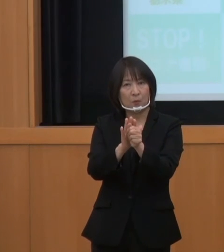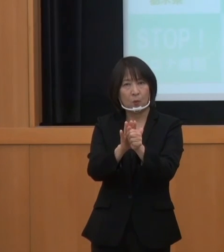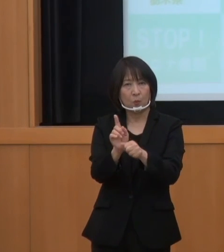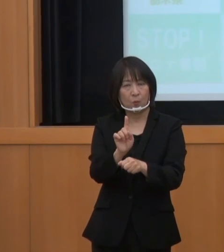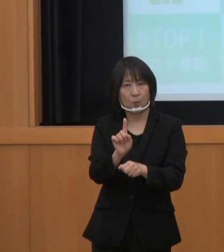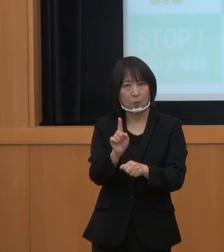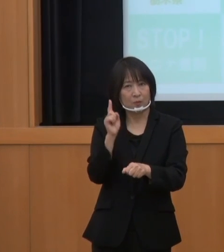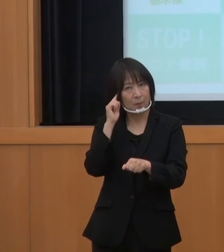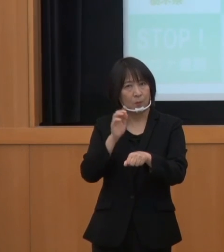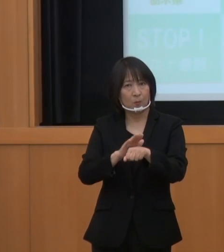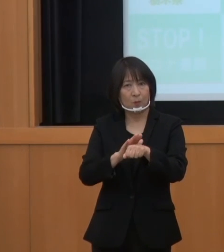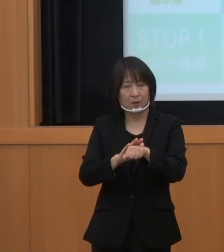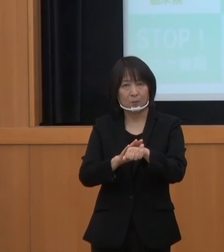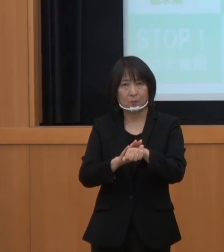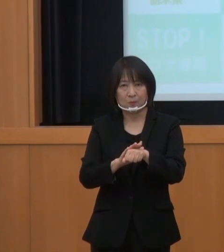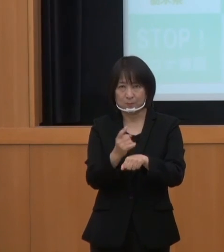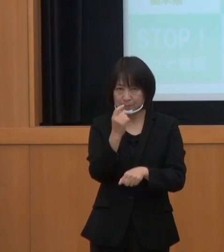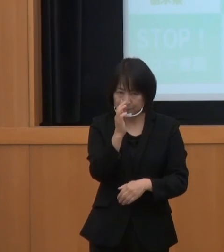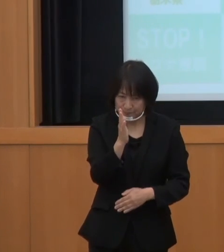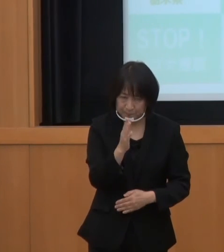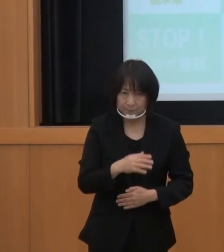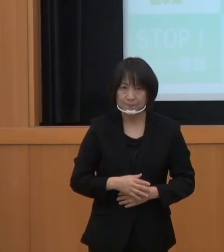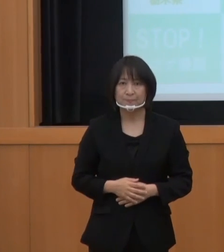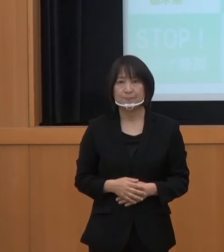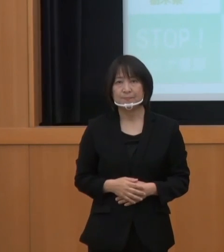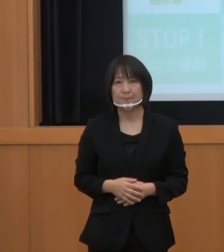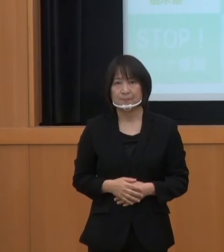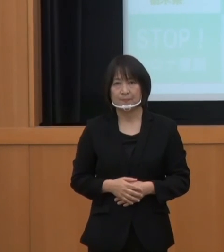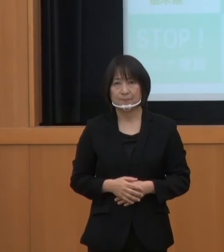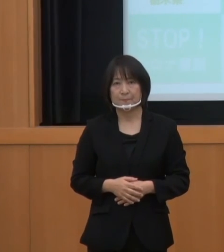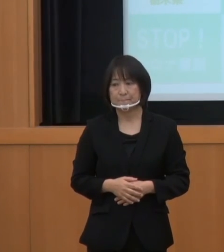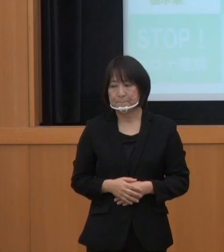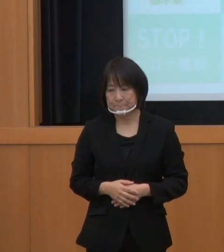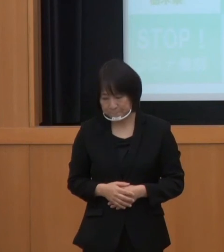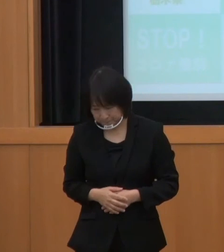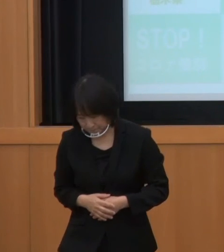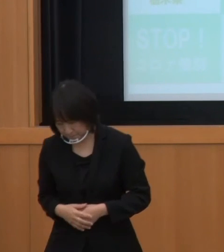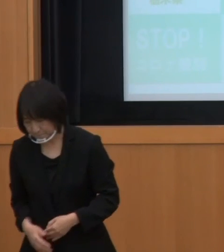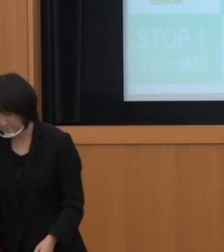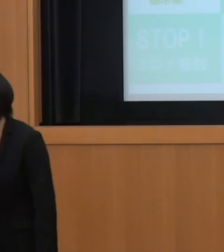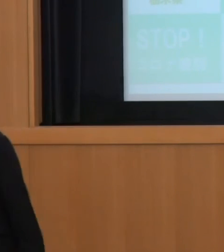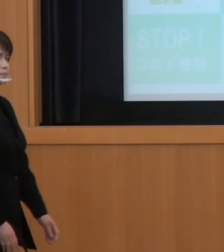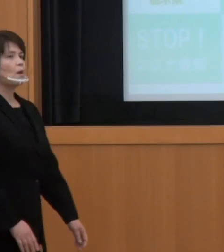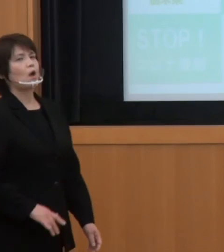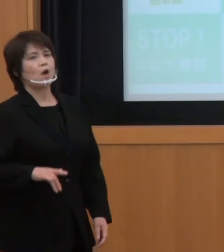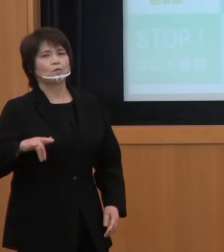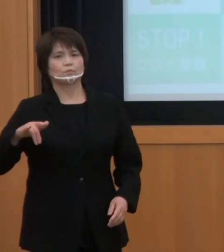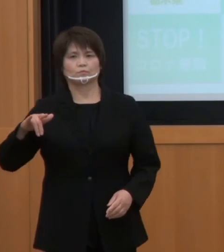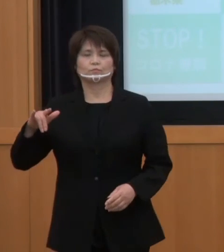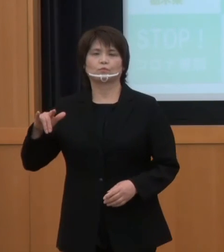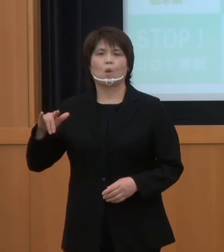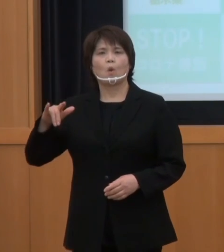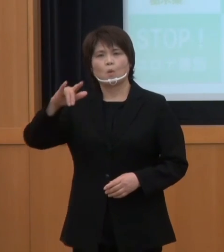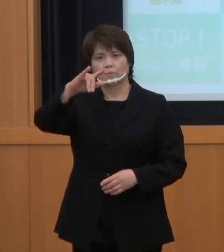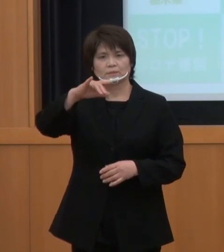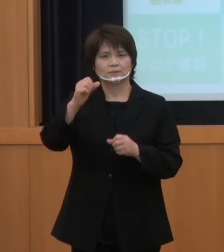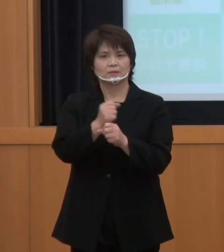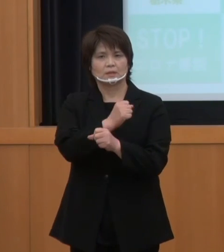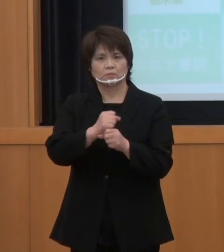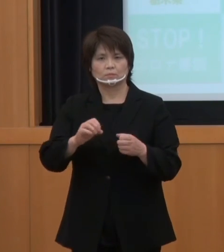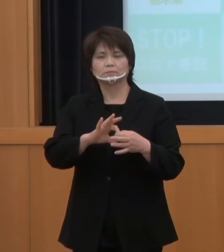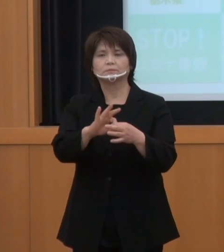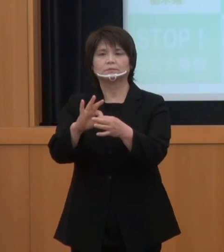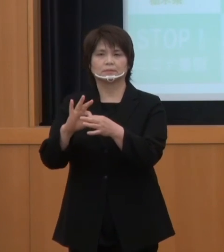え伺えればと思います。お願いいたします。 はい、航空機産業につきまし